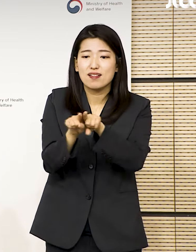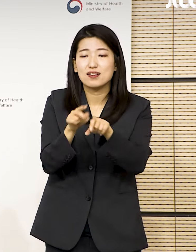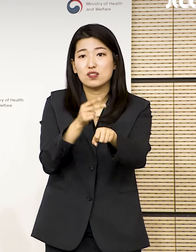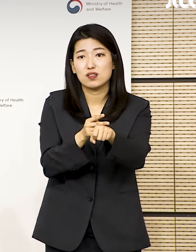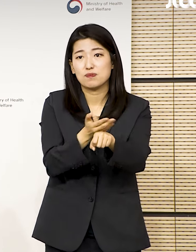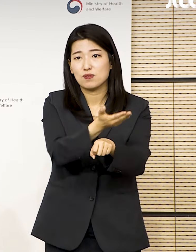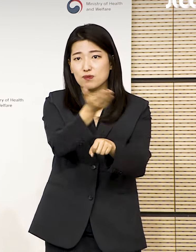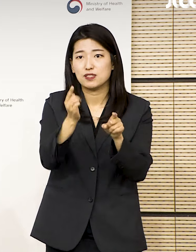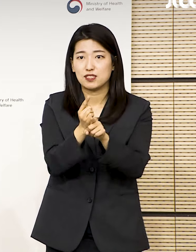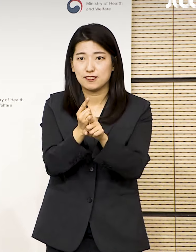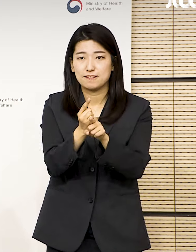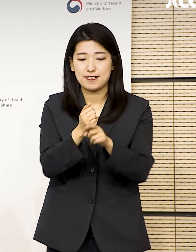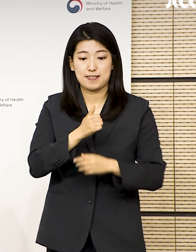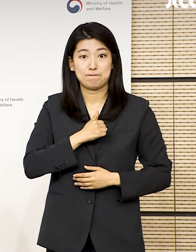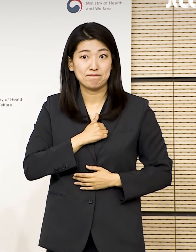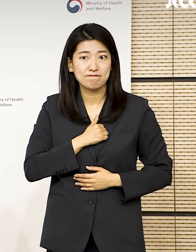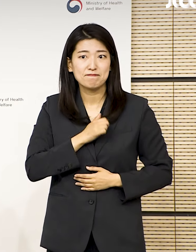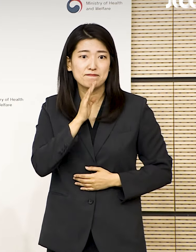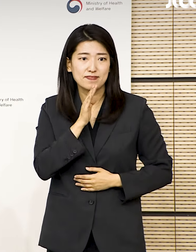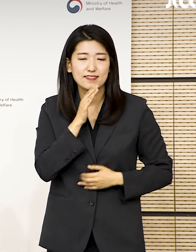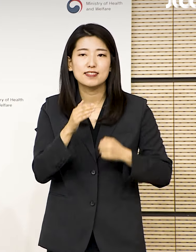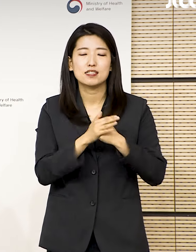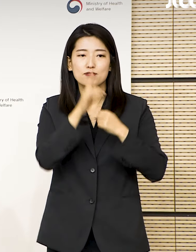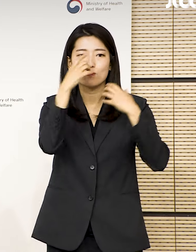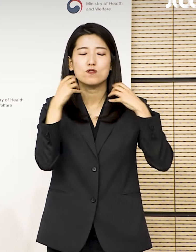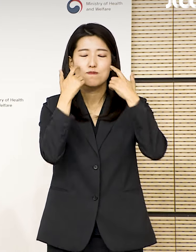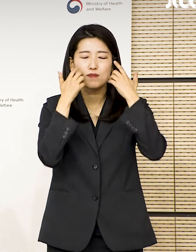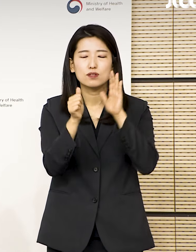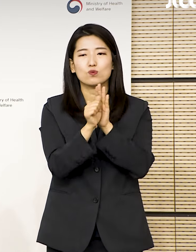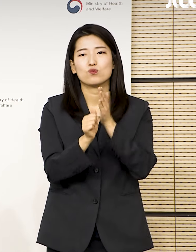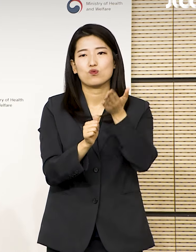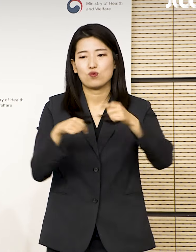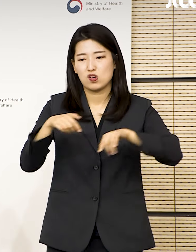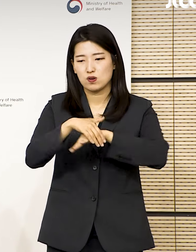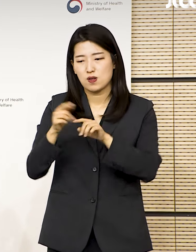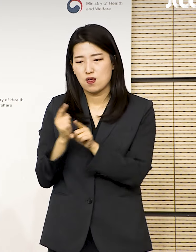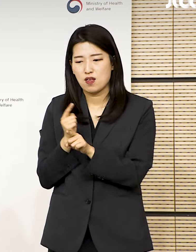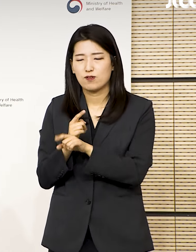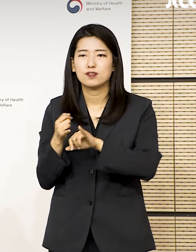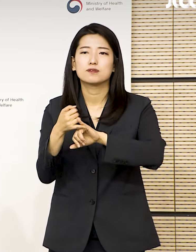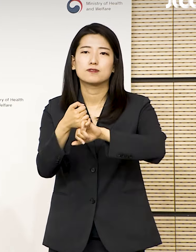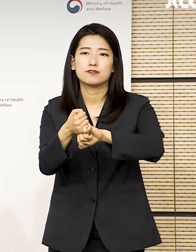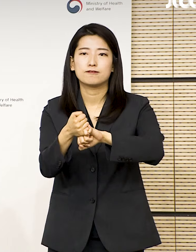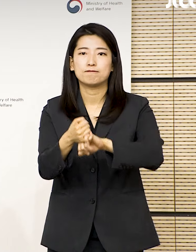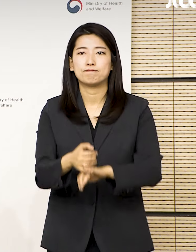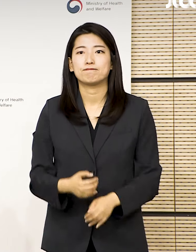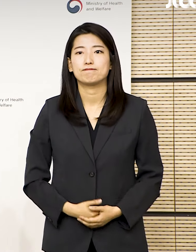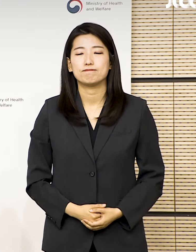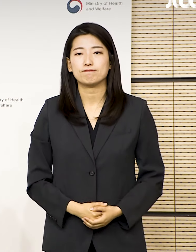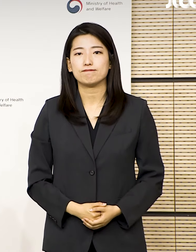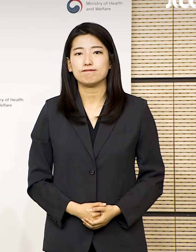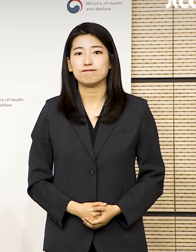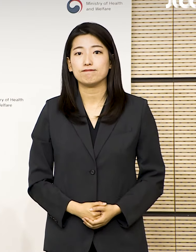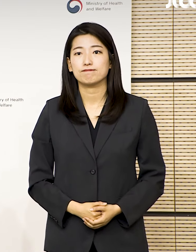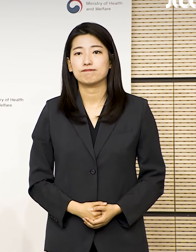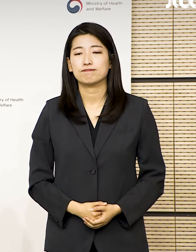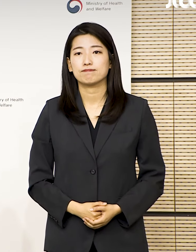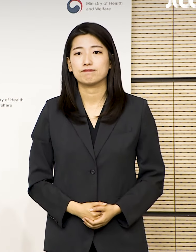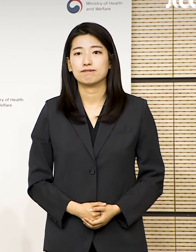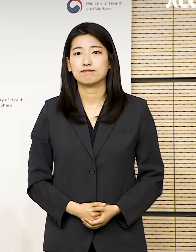자긍심을 가지고 진료에 전념할 수 있도록 정책을 개선해 나갈 것입니다 이러한 개선대책 마련을